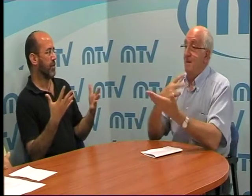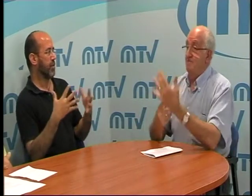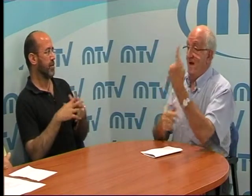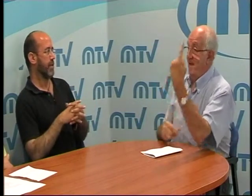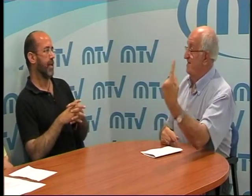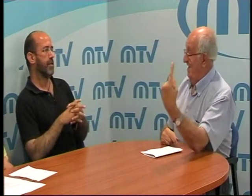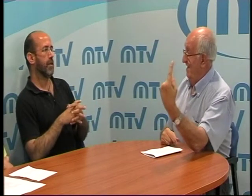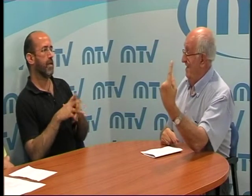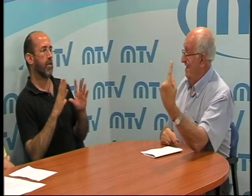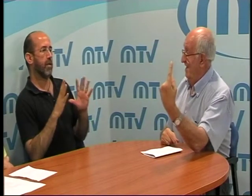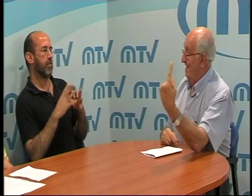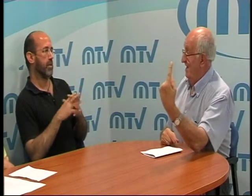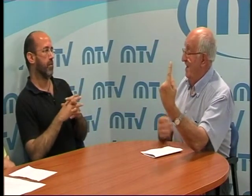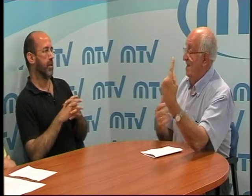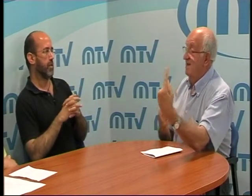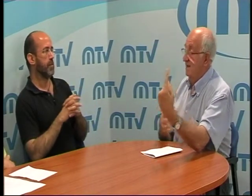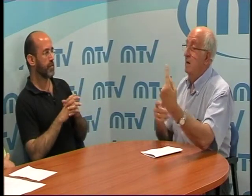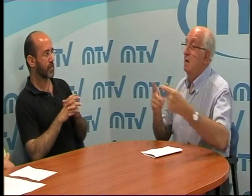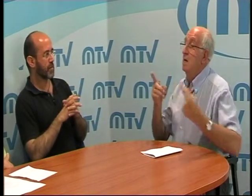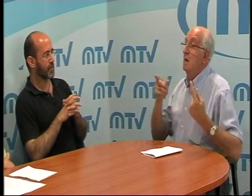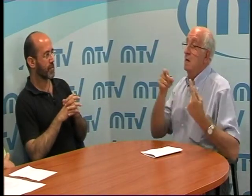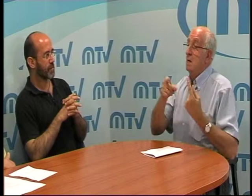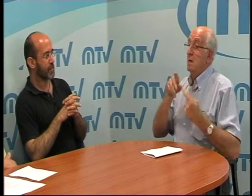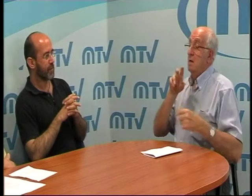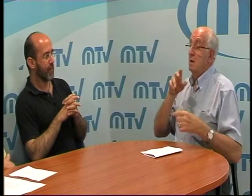oyente hablando, y el intérprete es solamente un intérprete, ¿no?